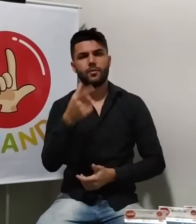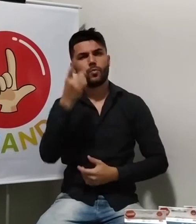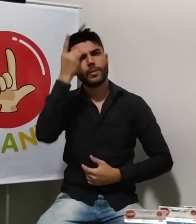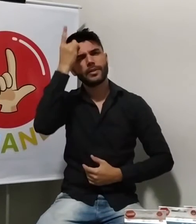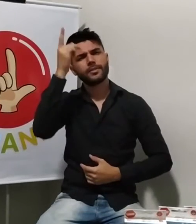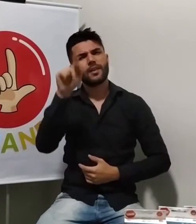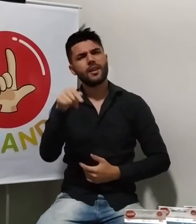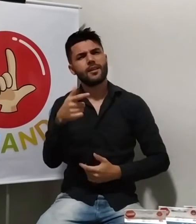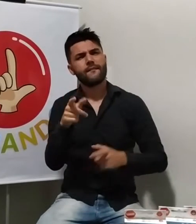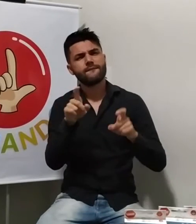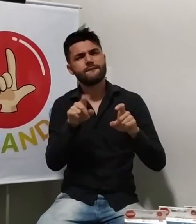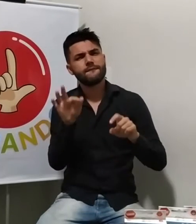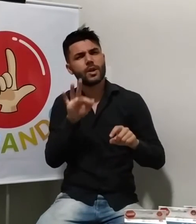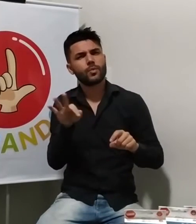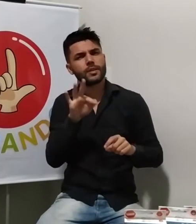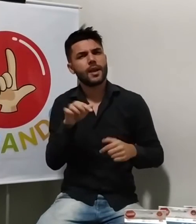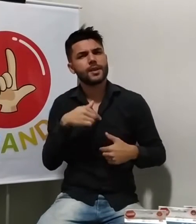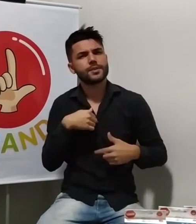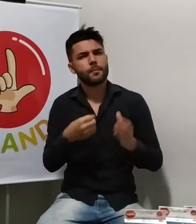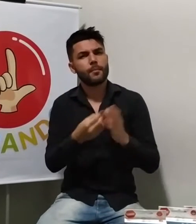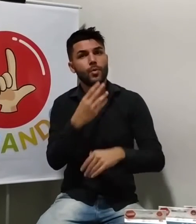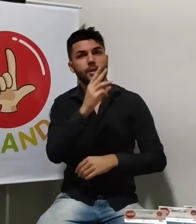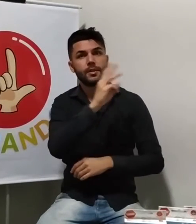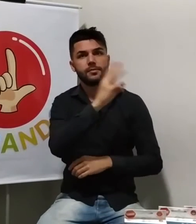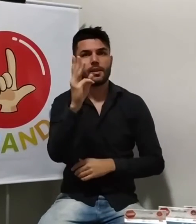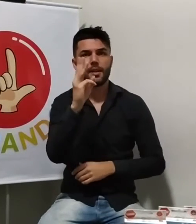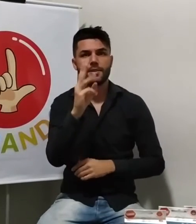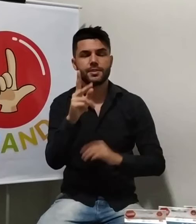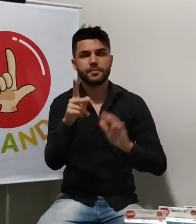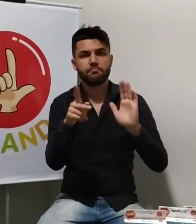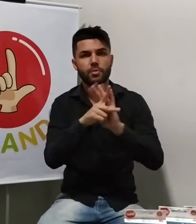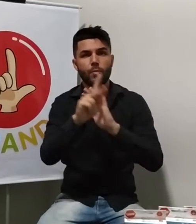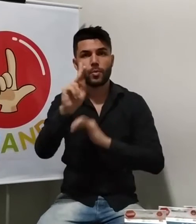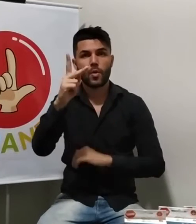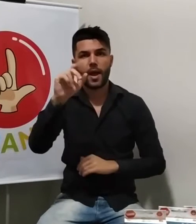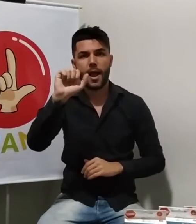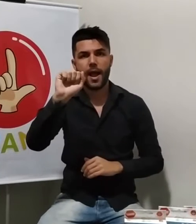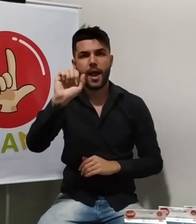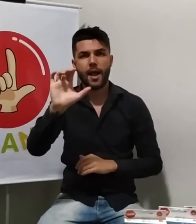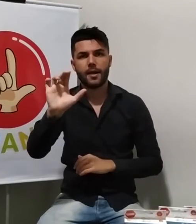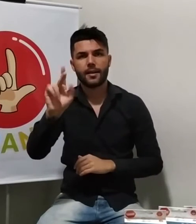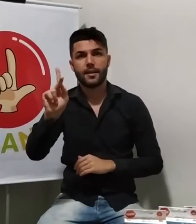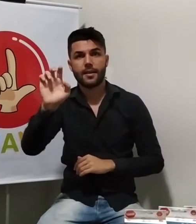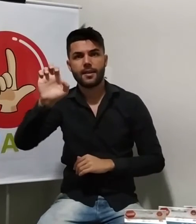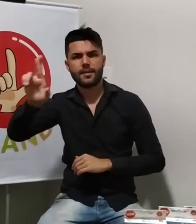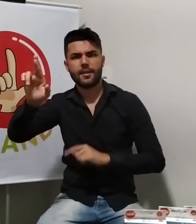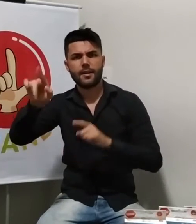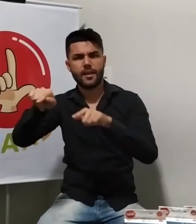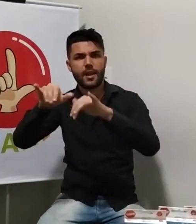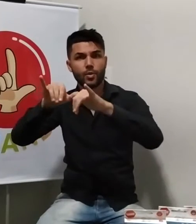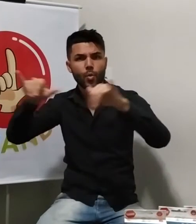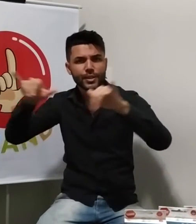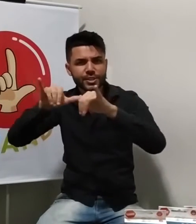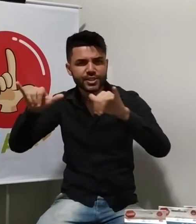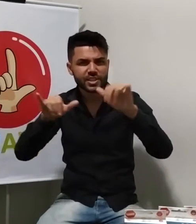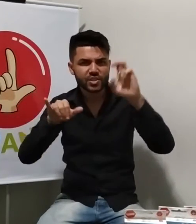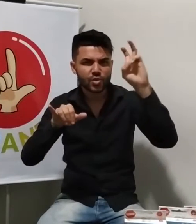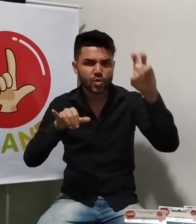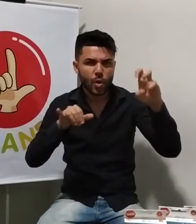de tecnologia e eu era muito ligado nisso. E eu comecei a ver que os hackers estavam invadindo, sei lá, a página do governo, e aí eu ia lá, tirava um print screen e fazia